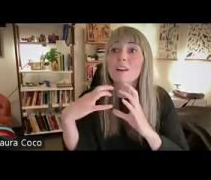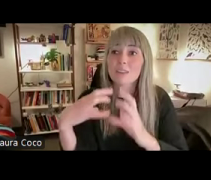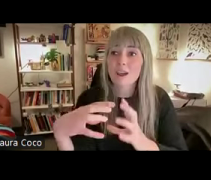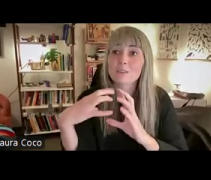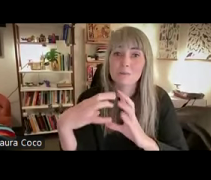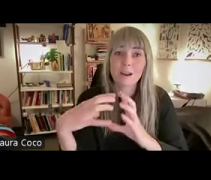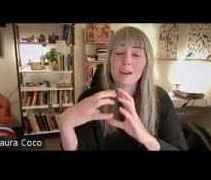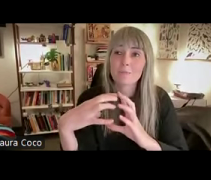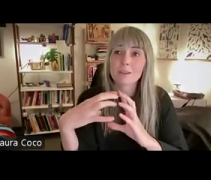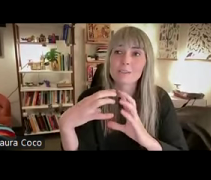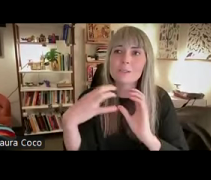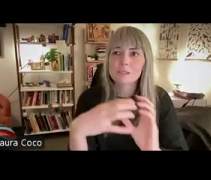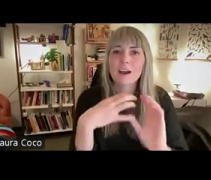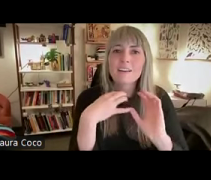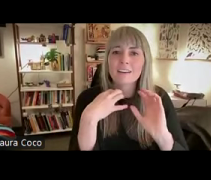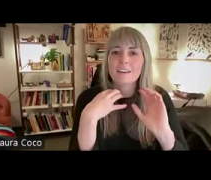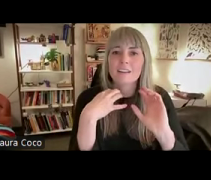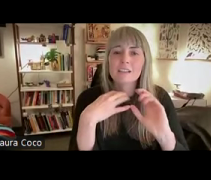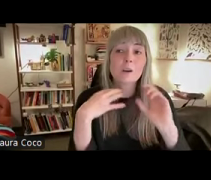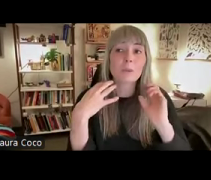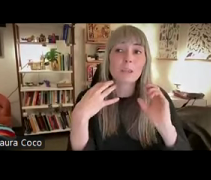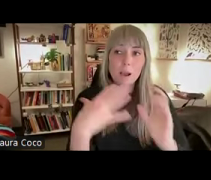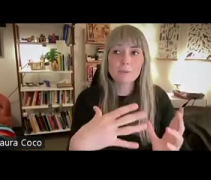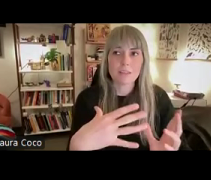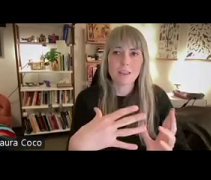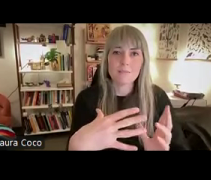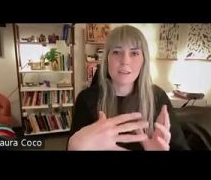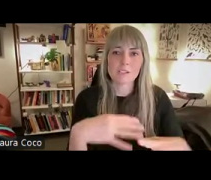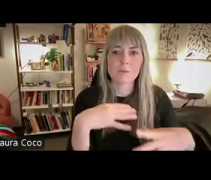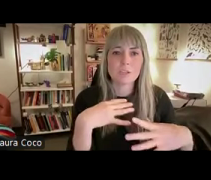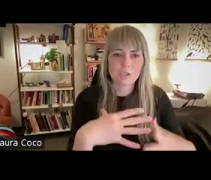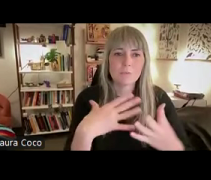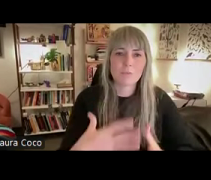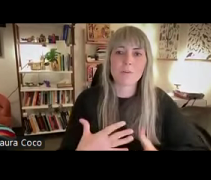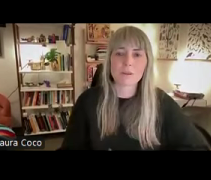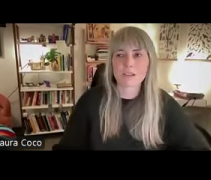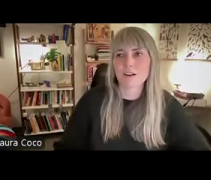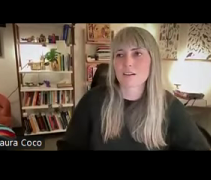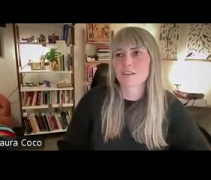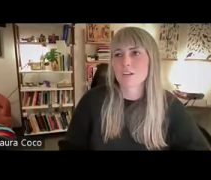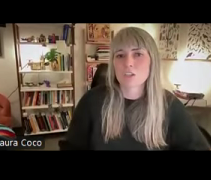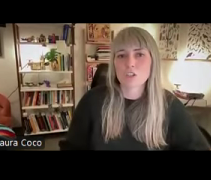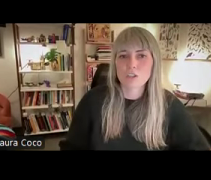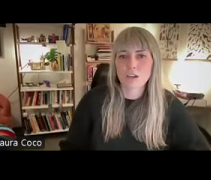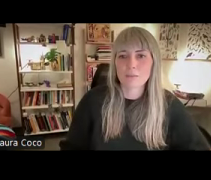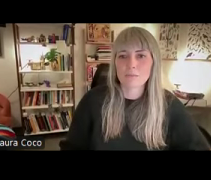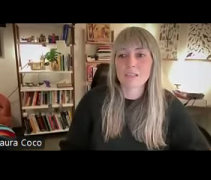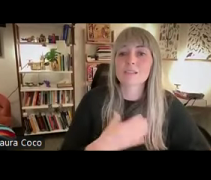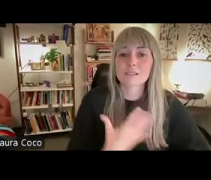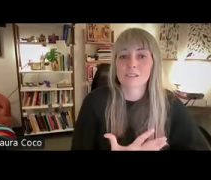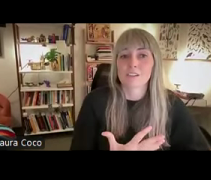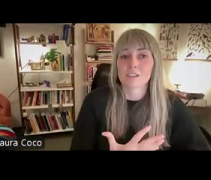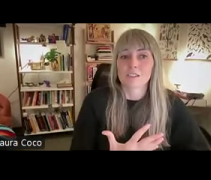Y si a algunas personas se les está diciendo no puedes ponerte estos diferentes tapones para los oídos